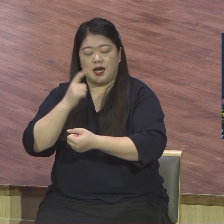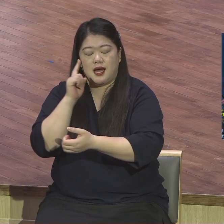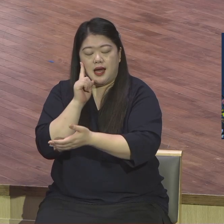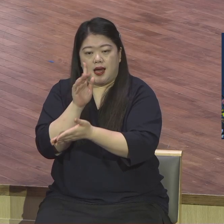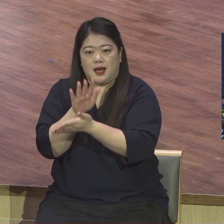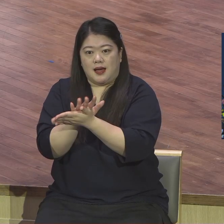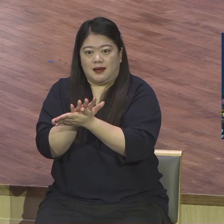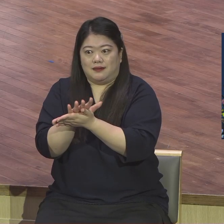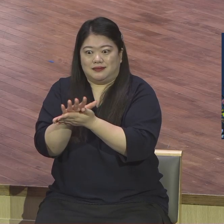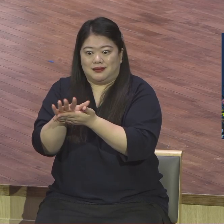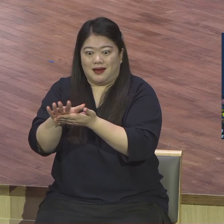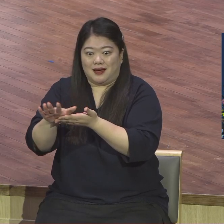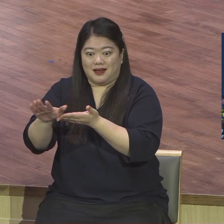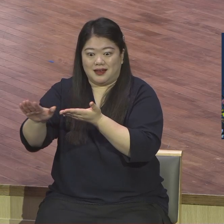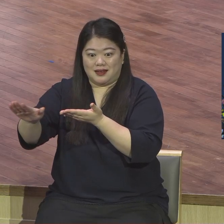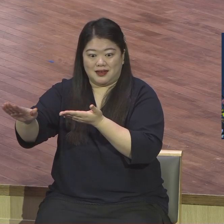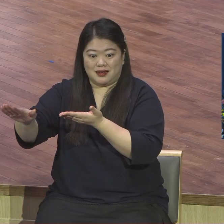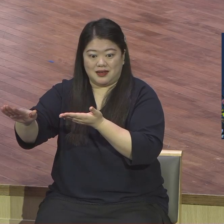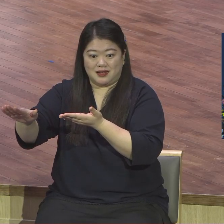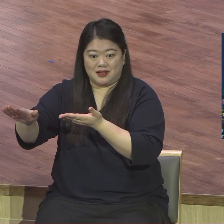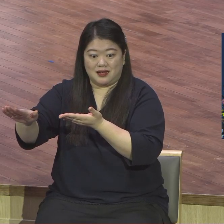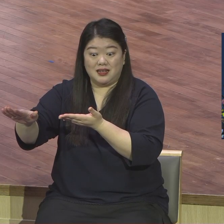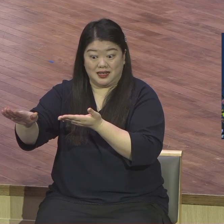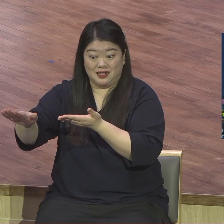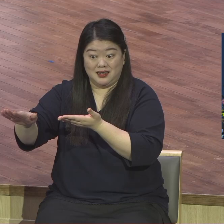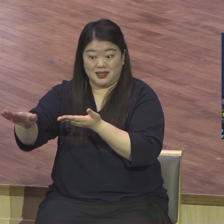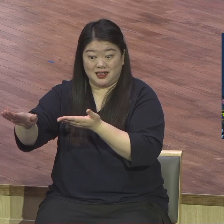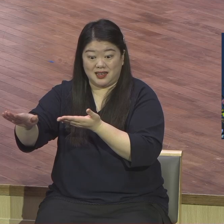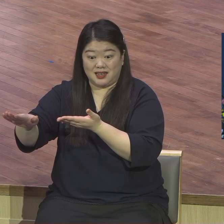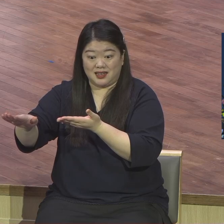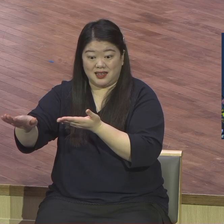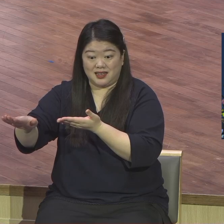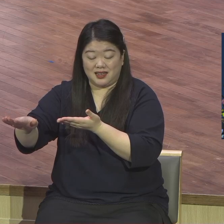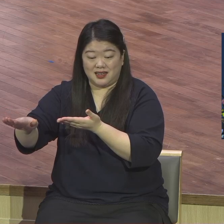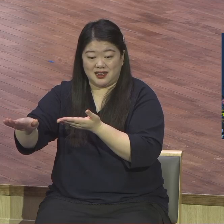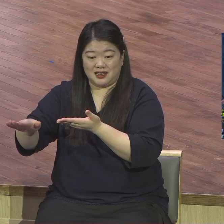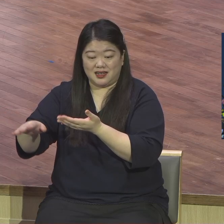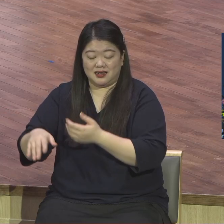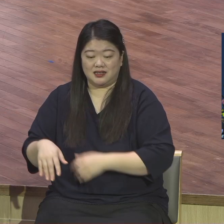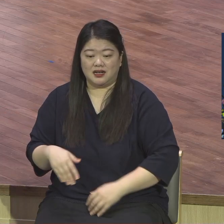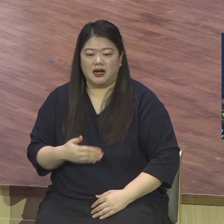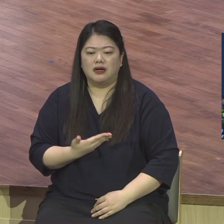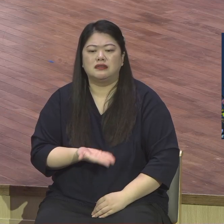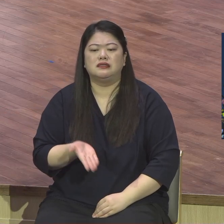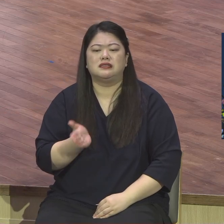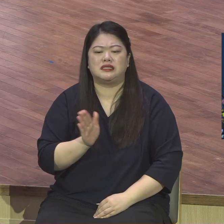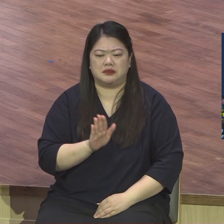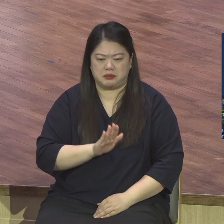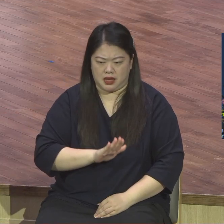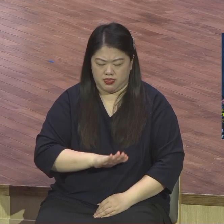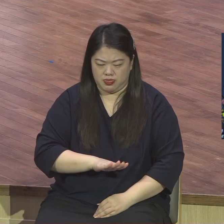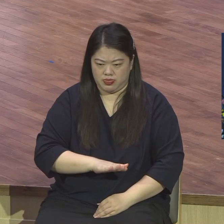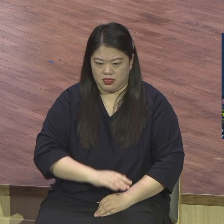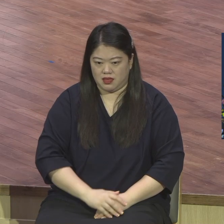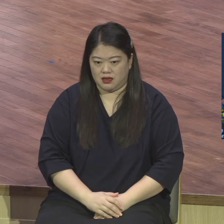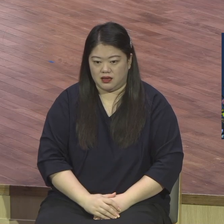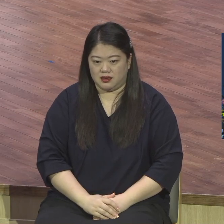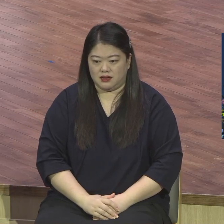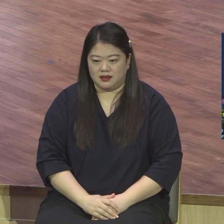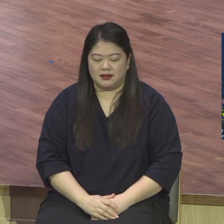비밀을 여러분 깨닫고 아직도 율법과 종교 가운데 매여가지고